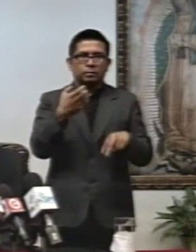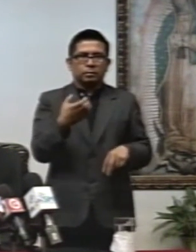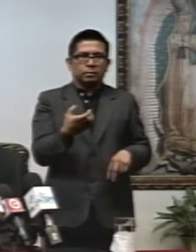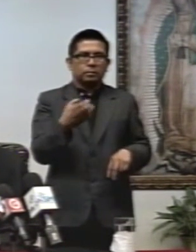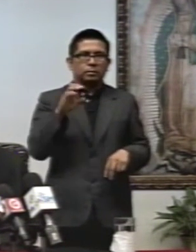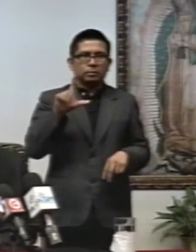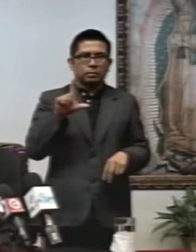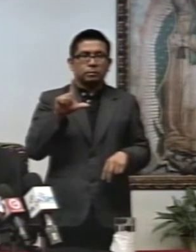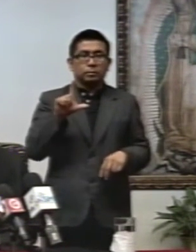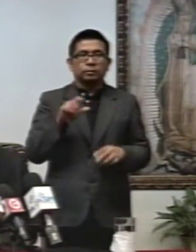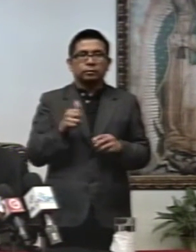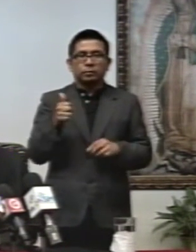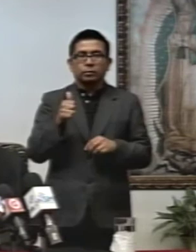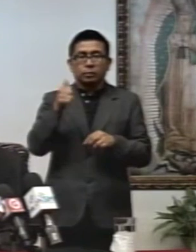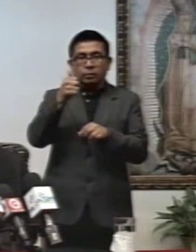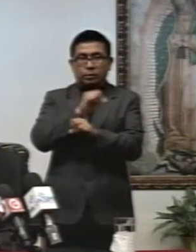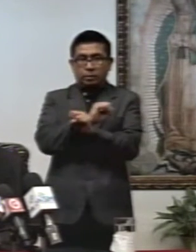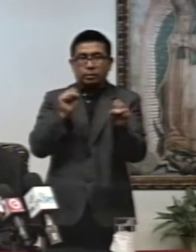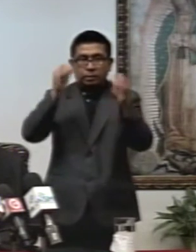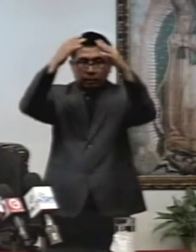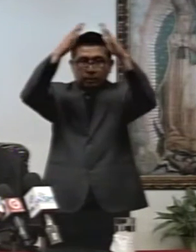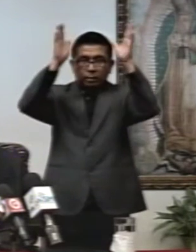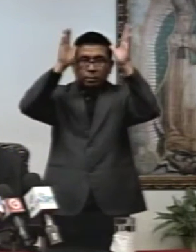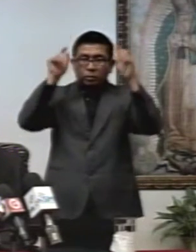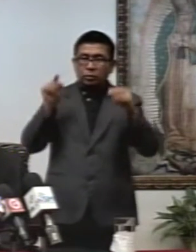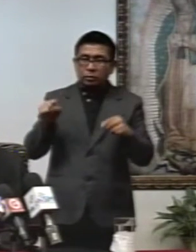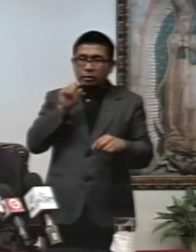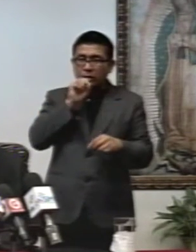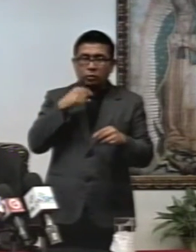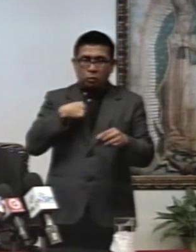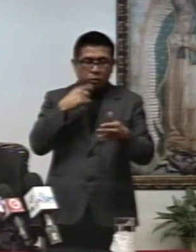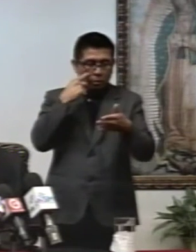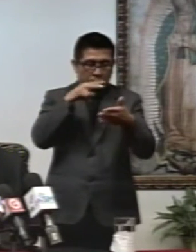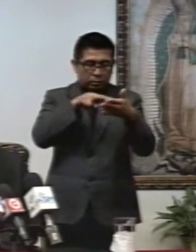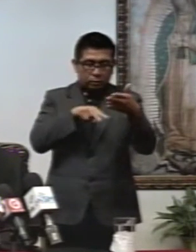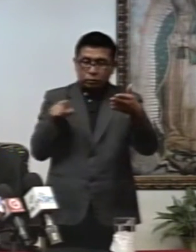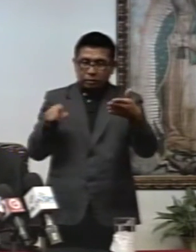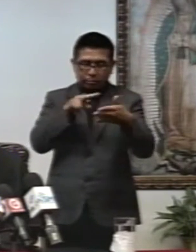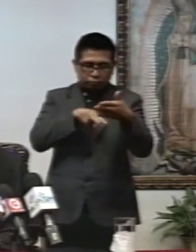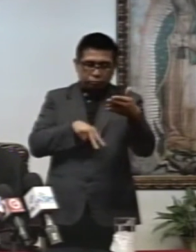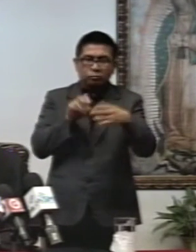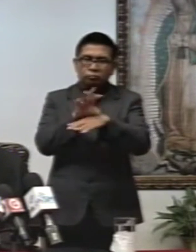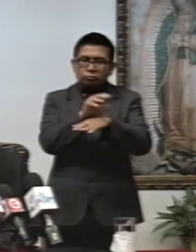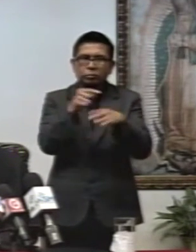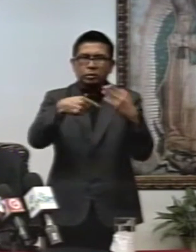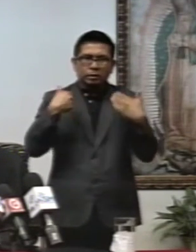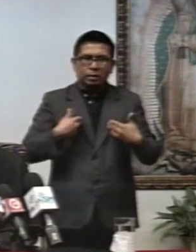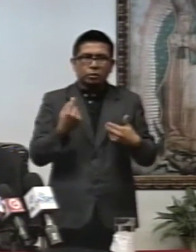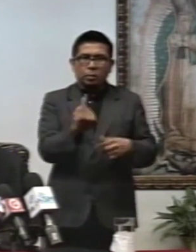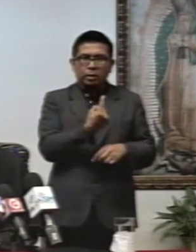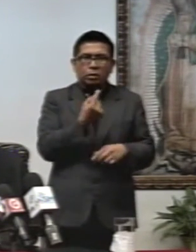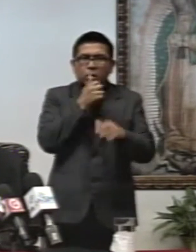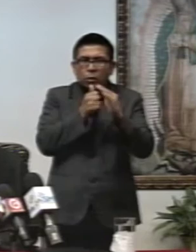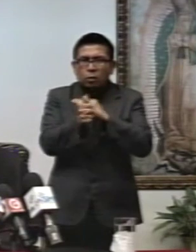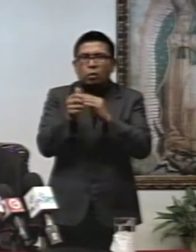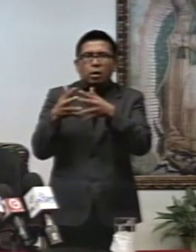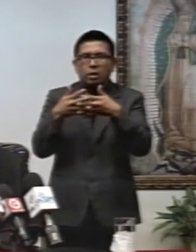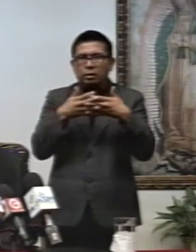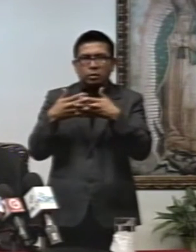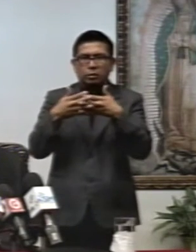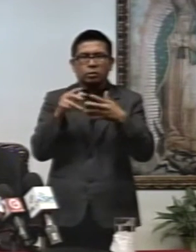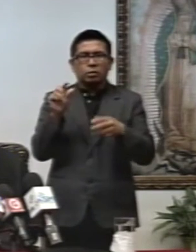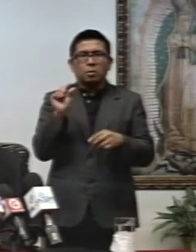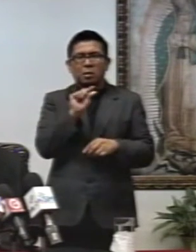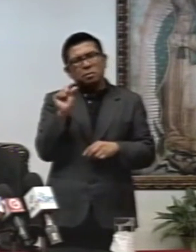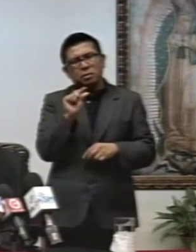Arzobispo, buenos días. Por motivos de audio, usted cuando leía su comunicado, hacía un llamado por los derechos de los migrantes, contextualizando de